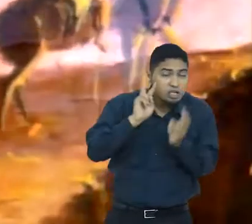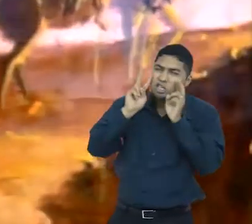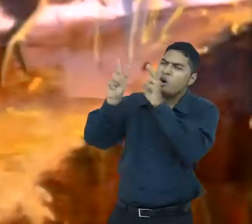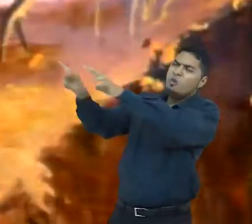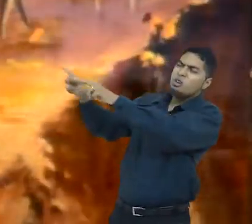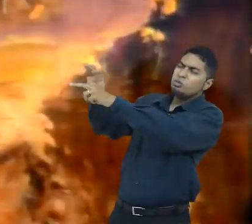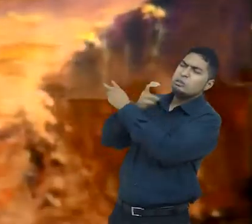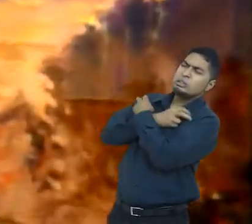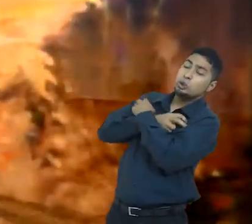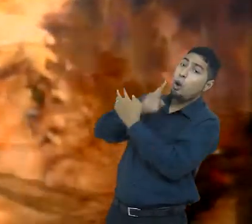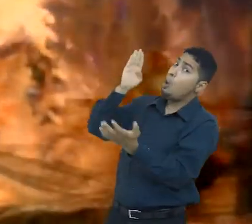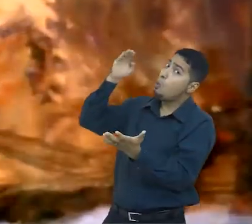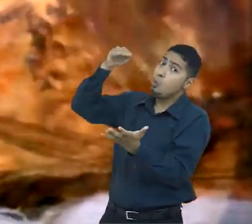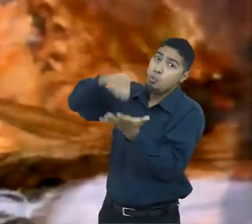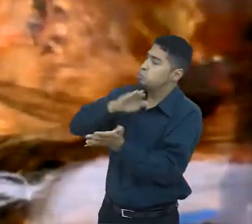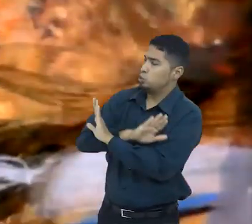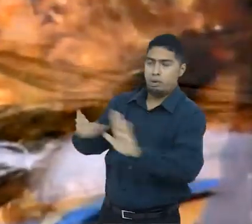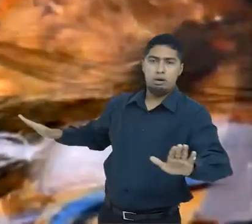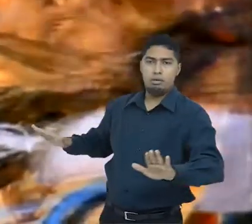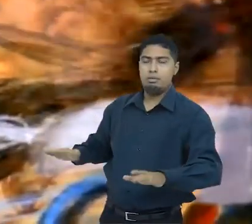egípcios pela última vez.